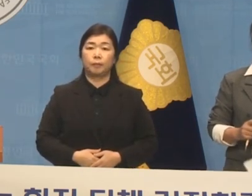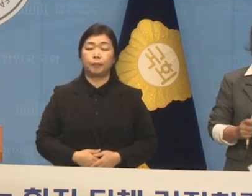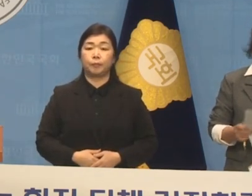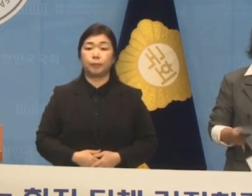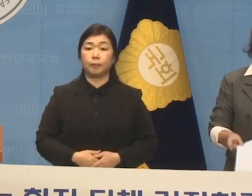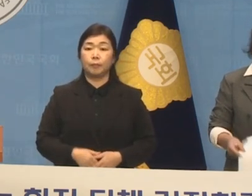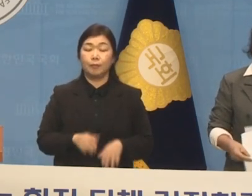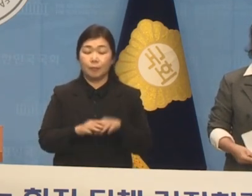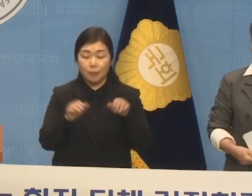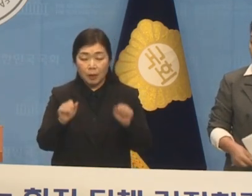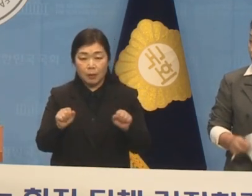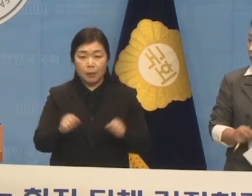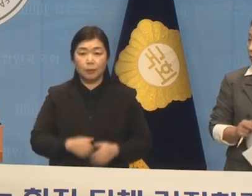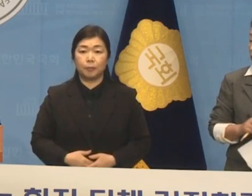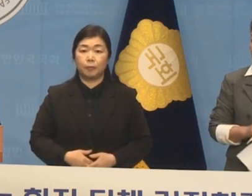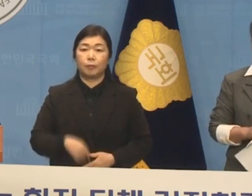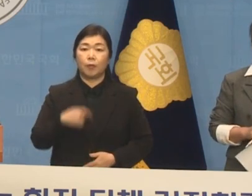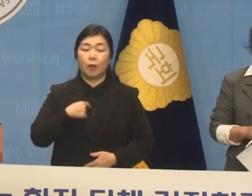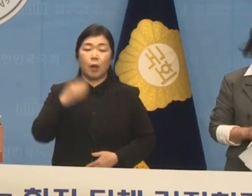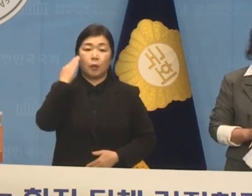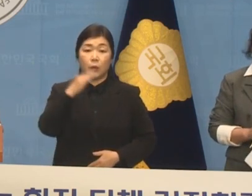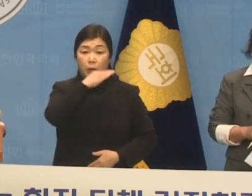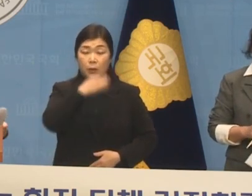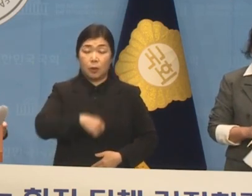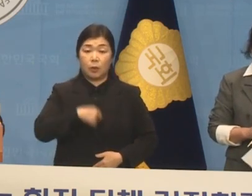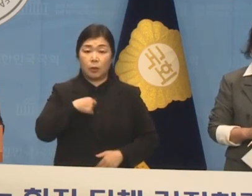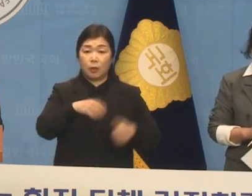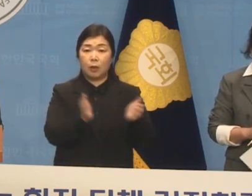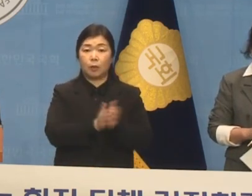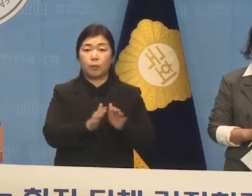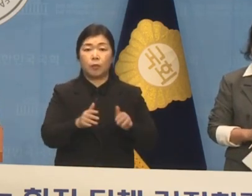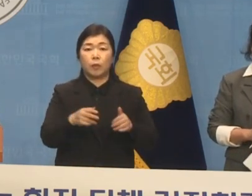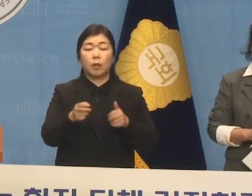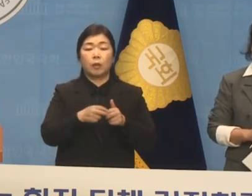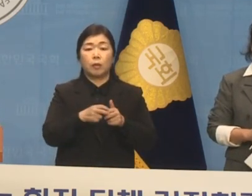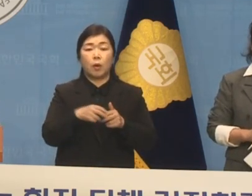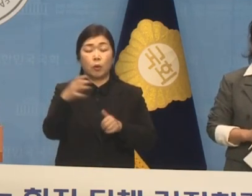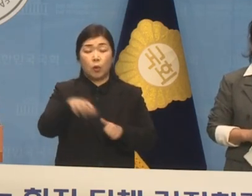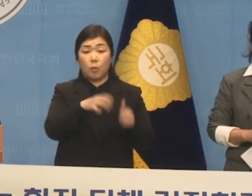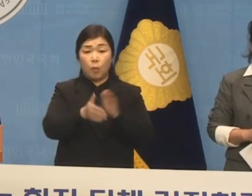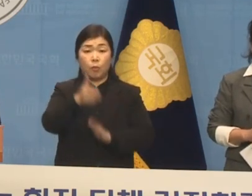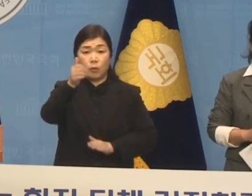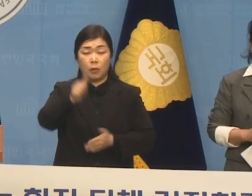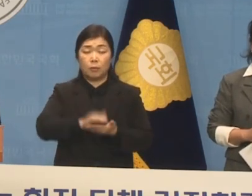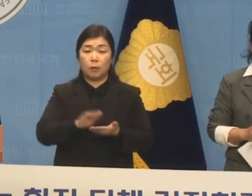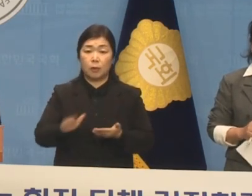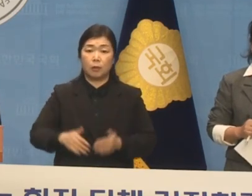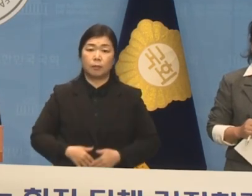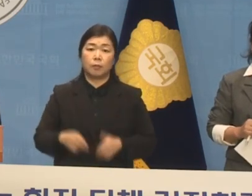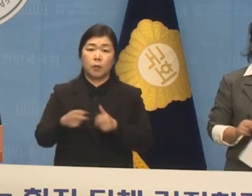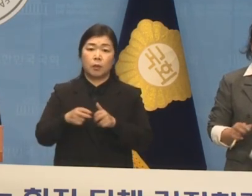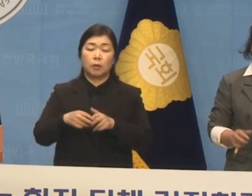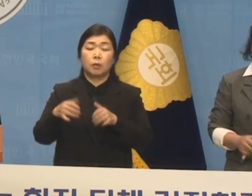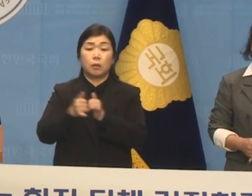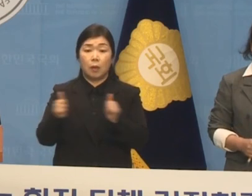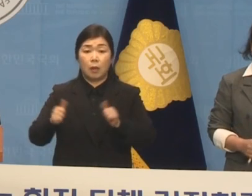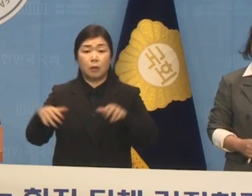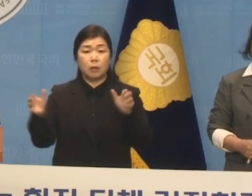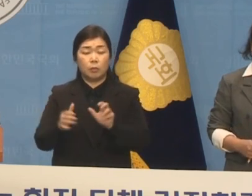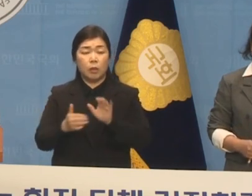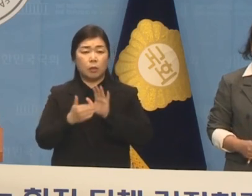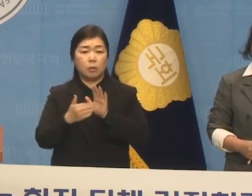네, 안녕하세요. 저는 녹색정의당 의료돌봄본부 본부장입니다. 의사 집단 진료 거부